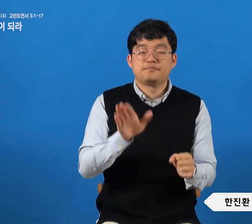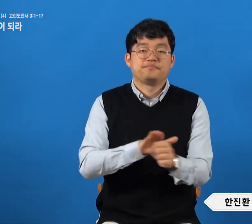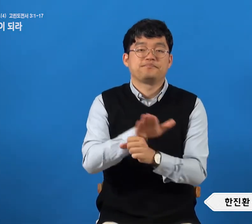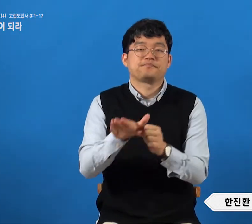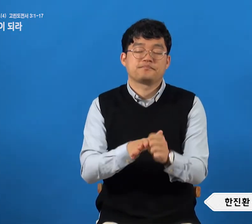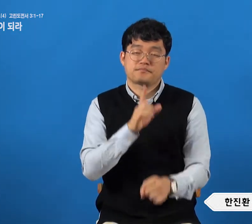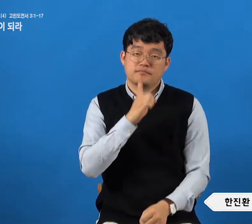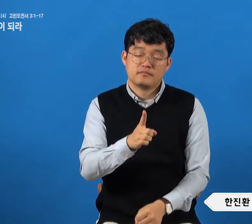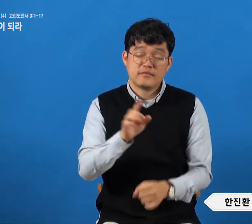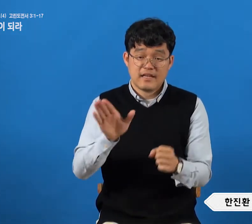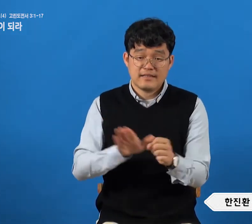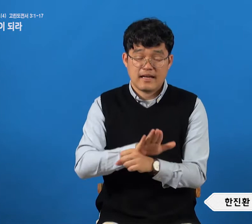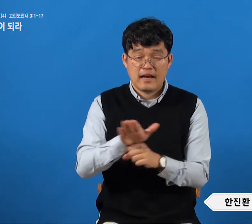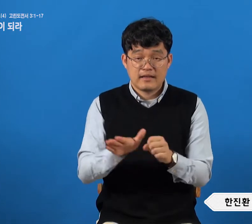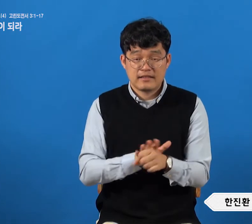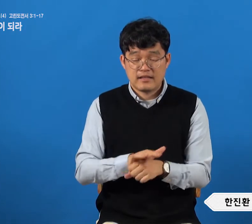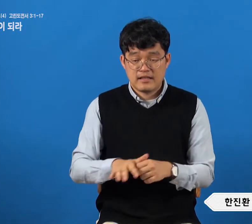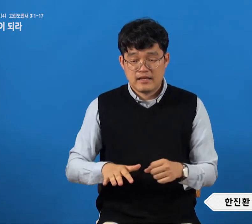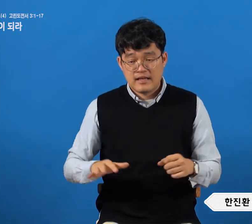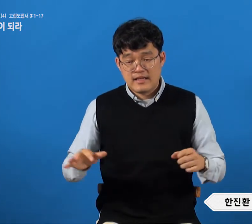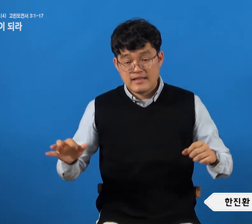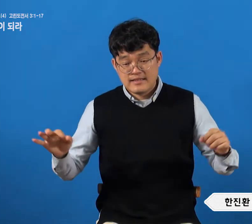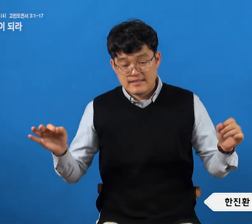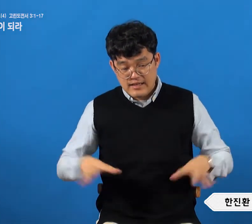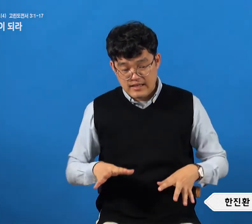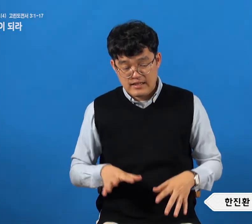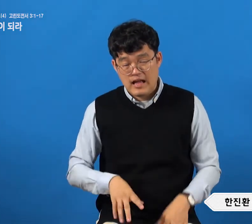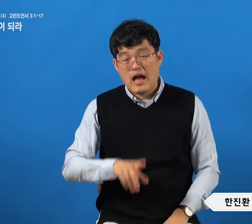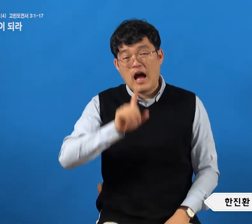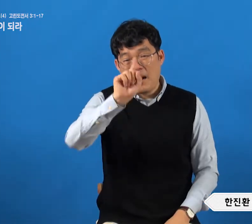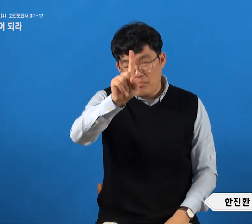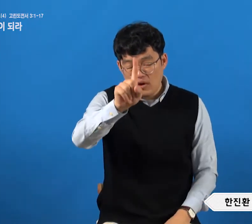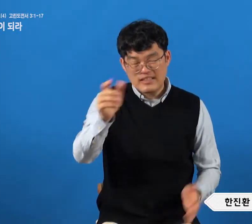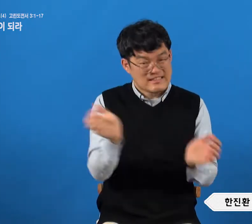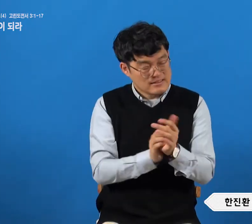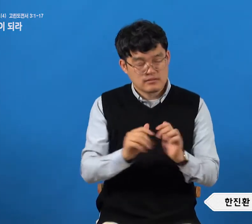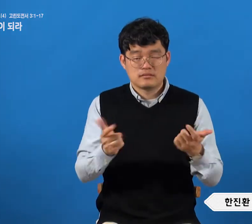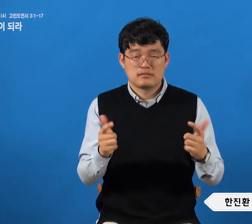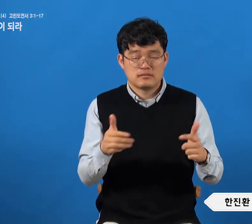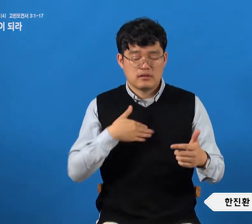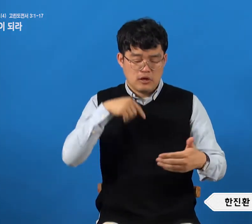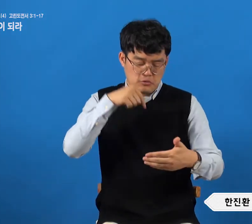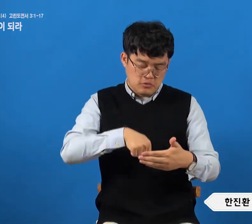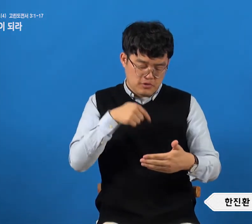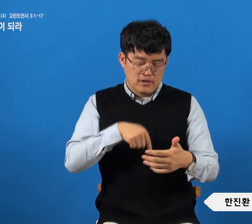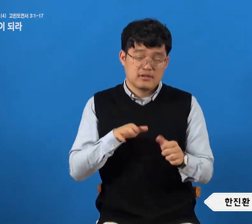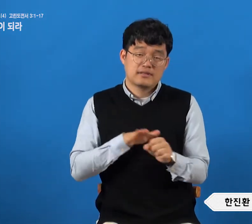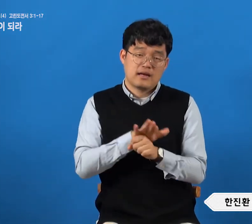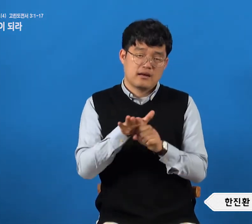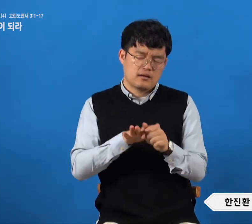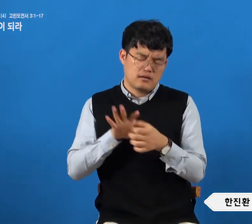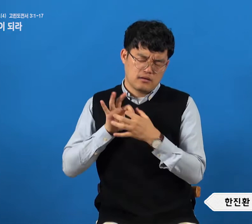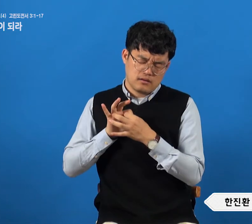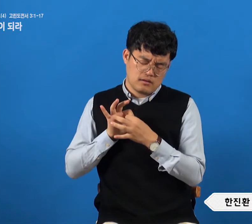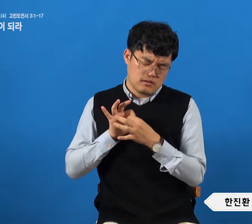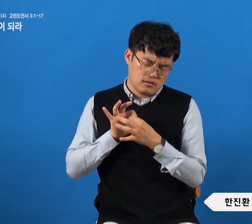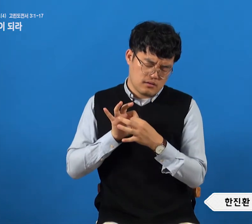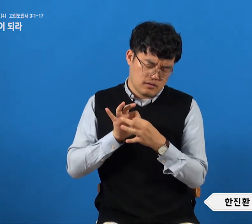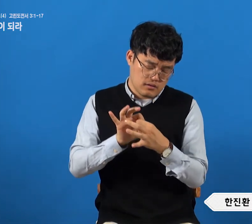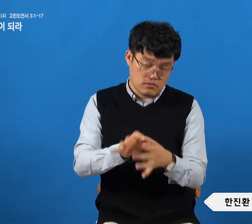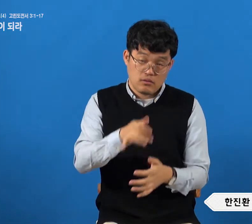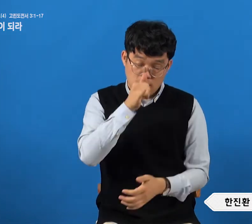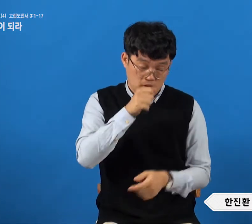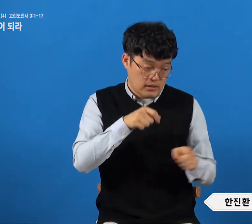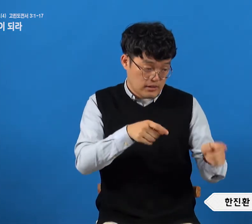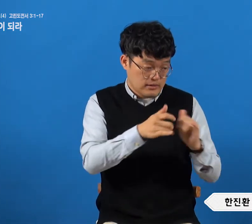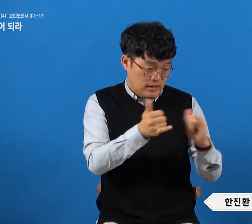사랑은 일시적이고 단회적인 것이 아닙니다. 내 속에 그 사람이 있는 것입니다. 내 속에